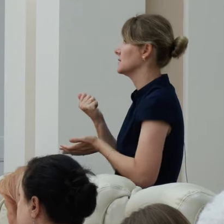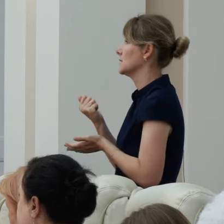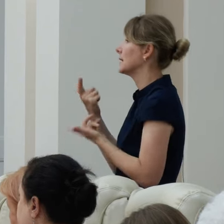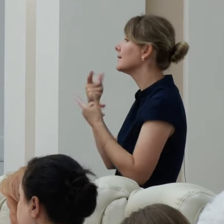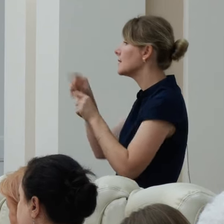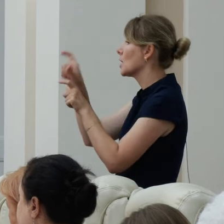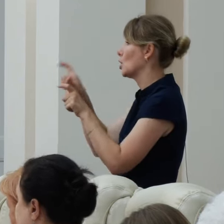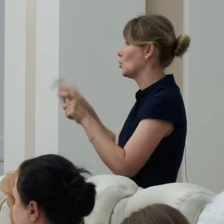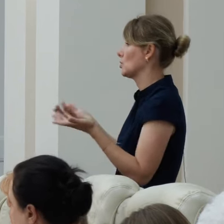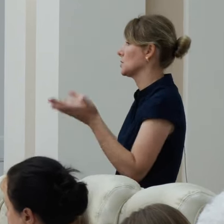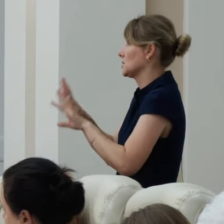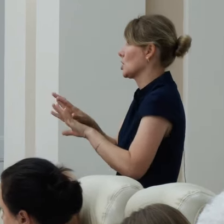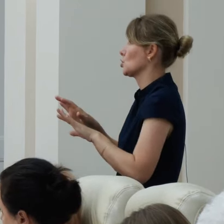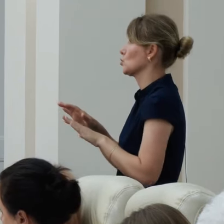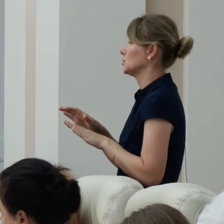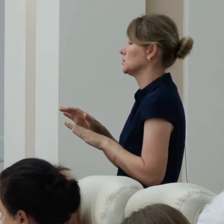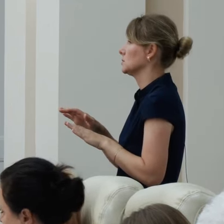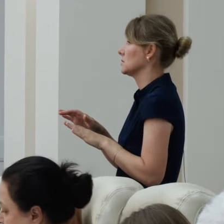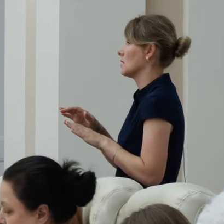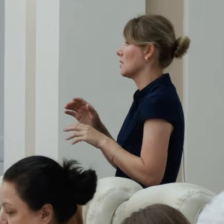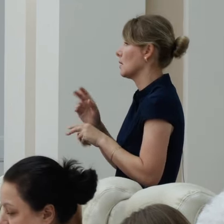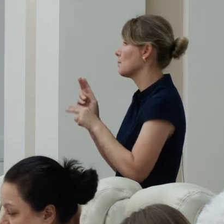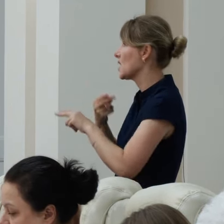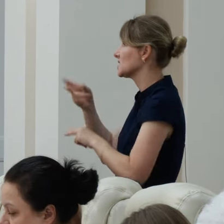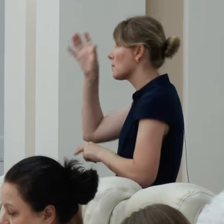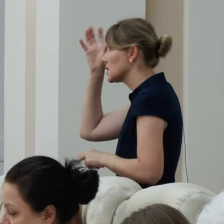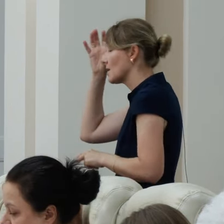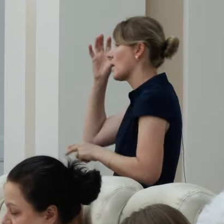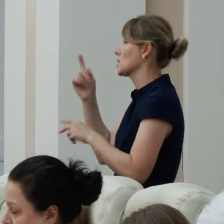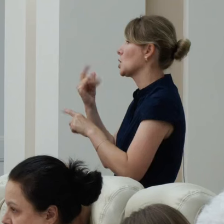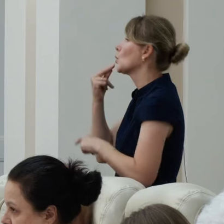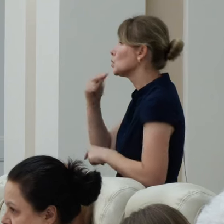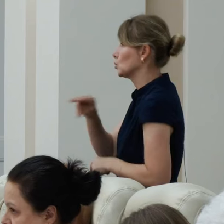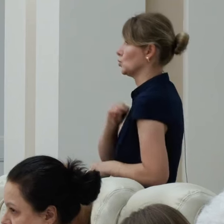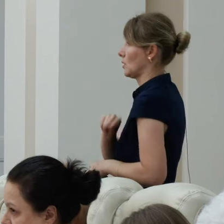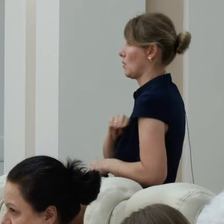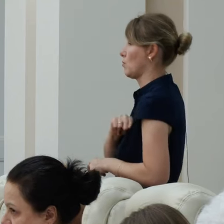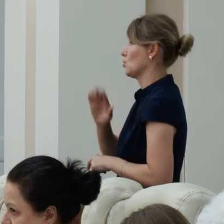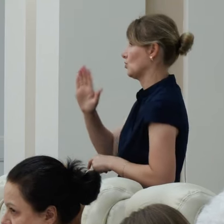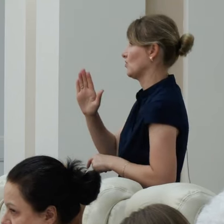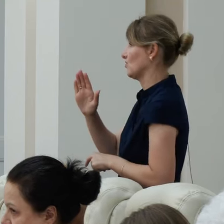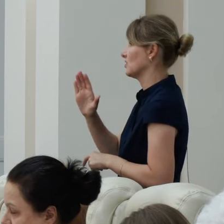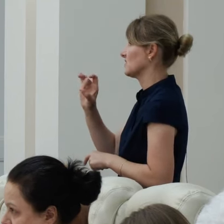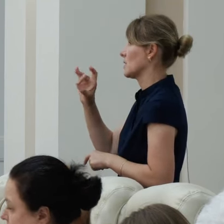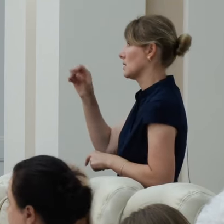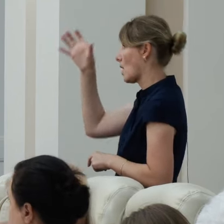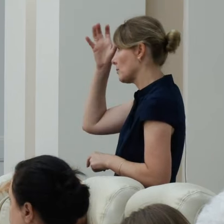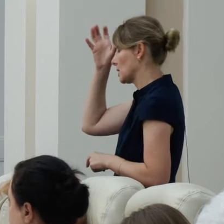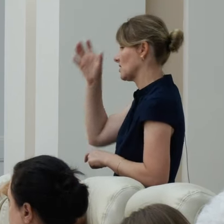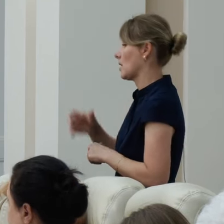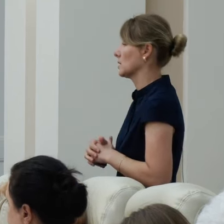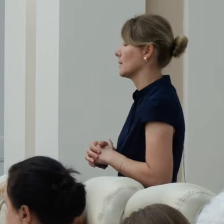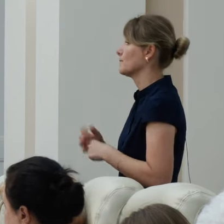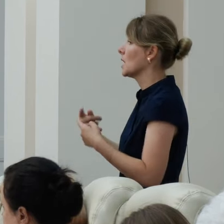urmă și care trebuiesc îmbunătățite. Noi suntem tare onorați majorați să